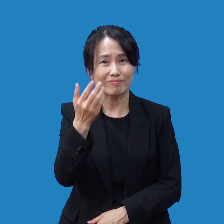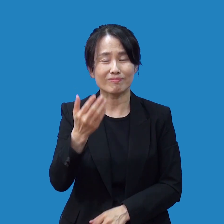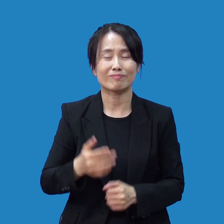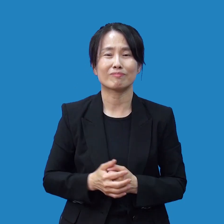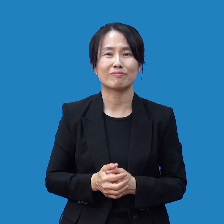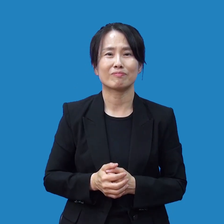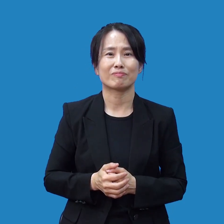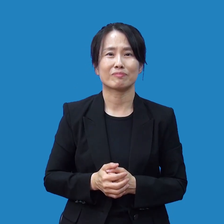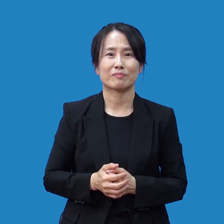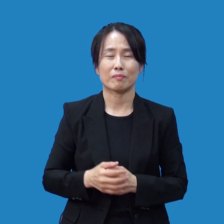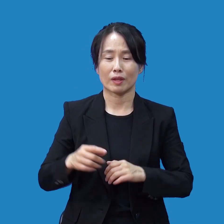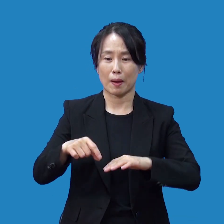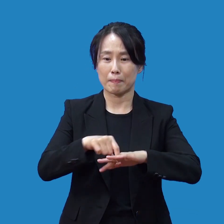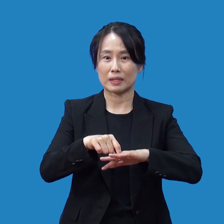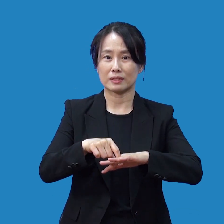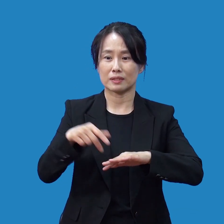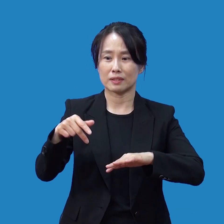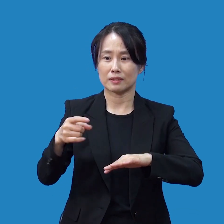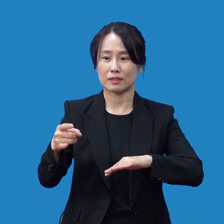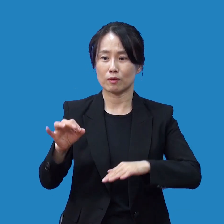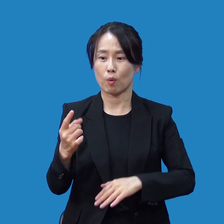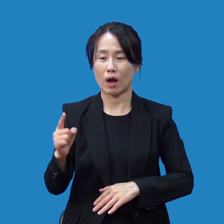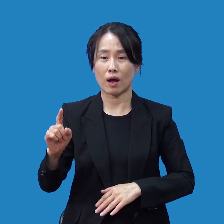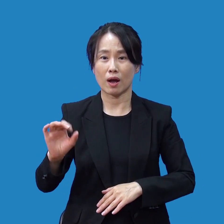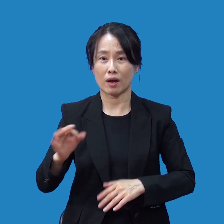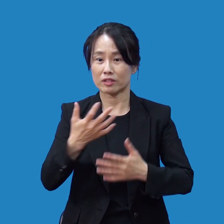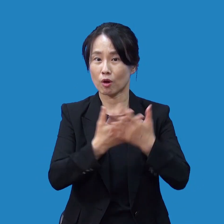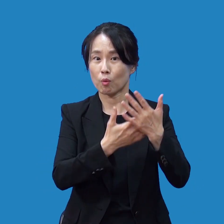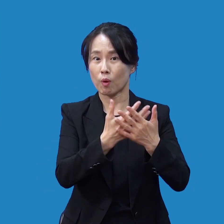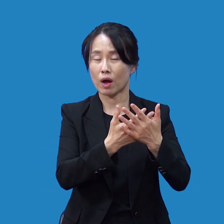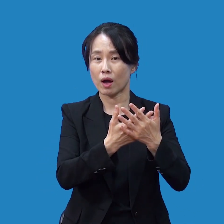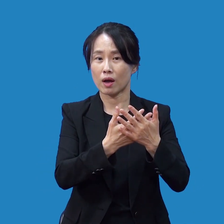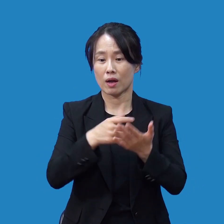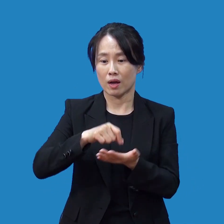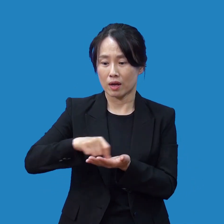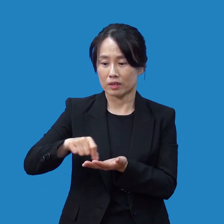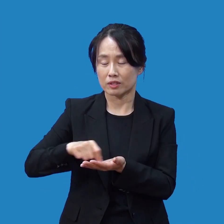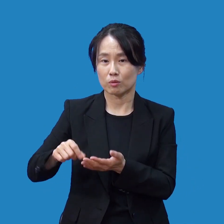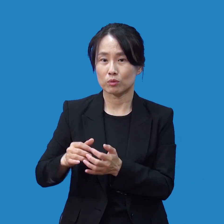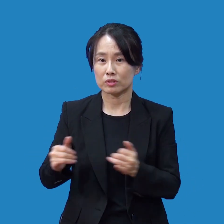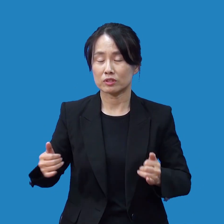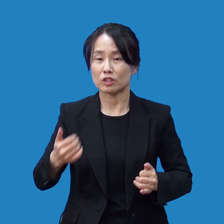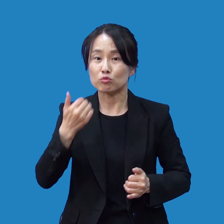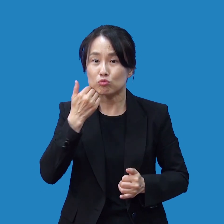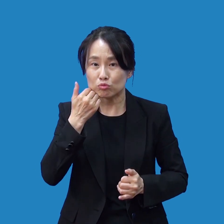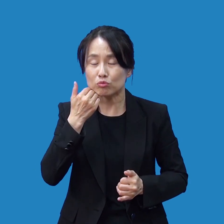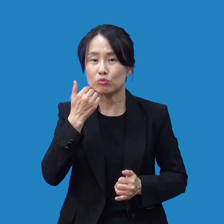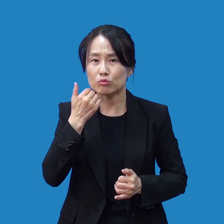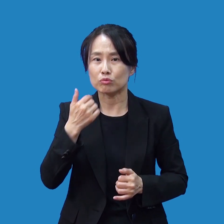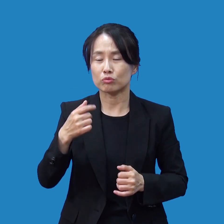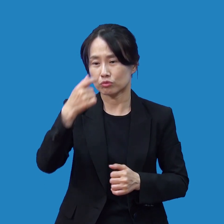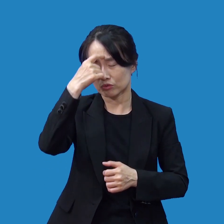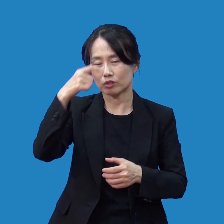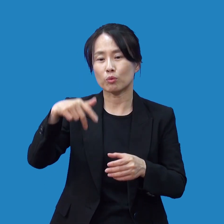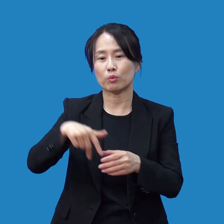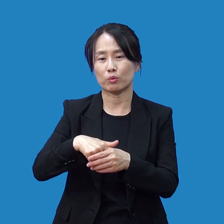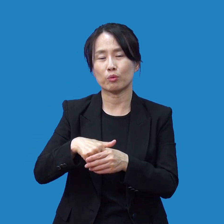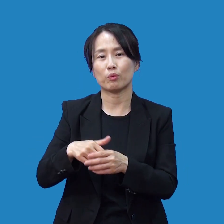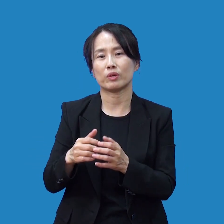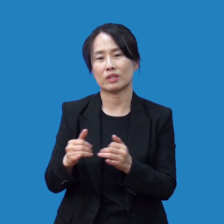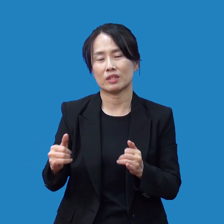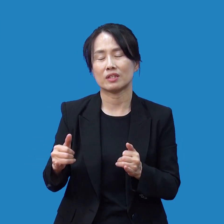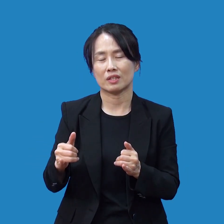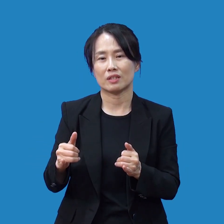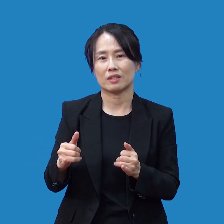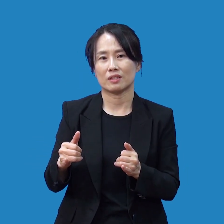마십시오. 그 반지의 제왕, 이것은 J.R.R. 톨킨이라는 어쨌든 기독교인이